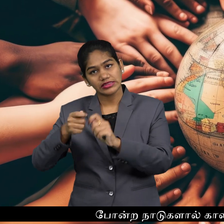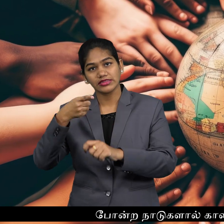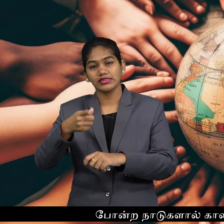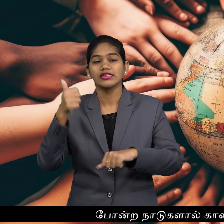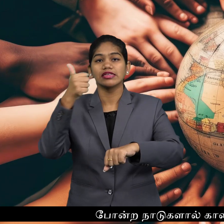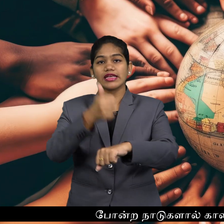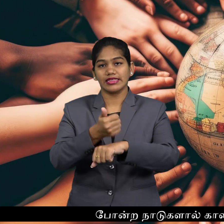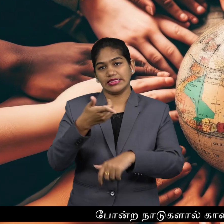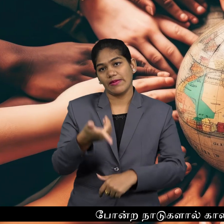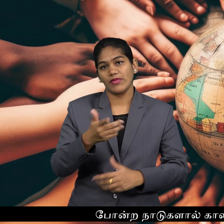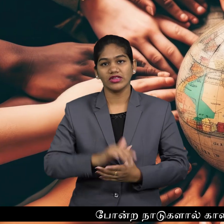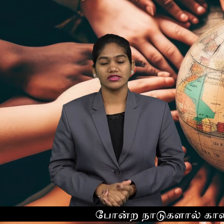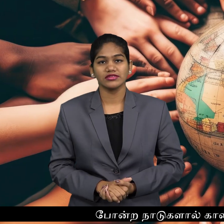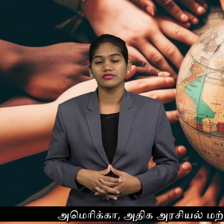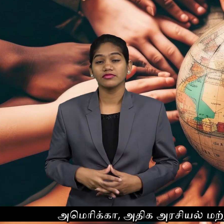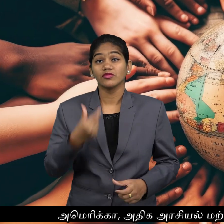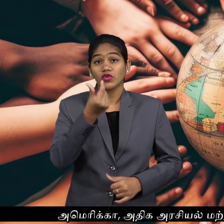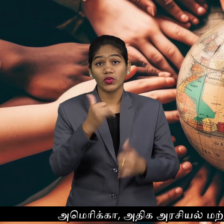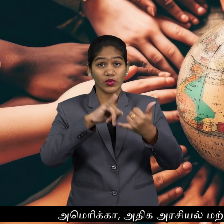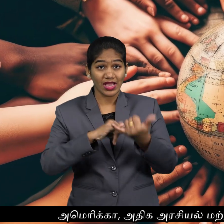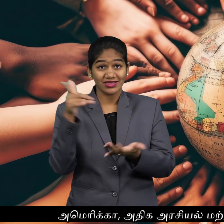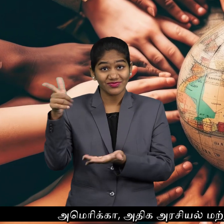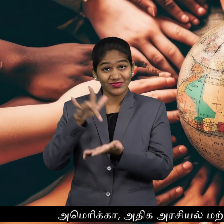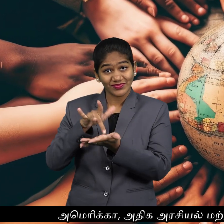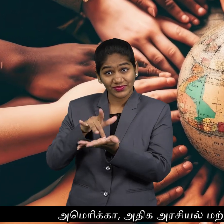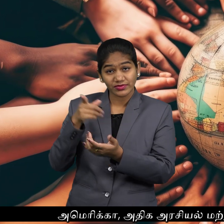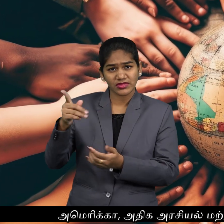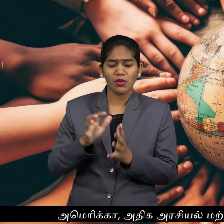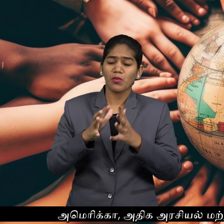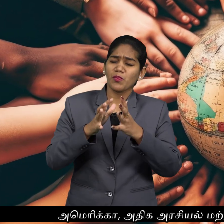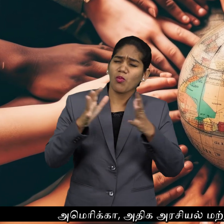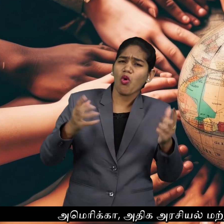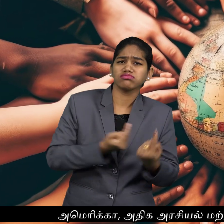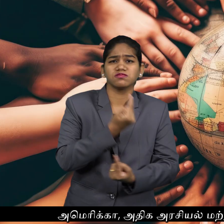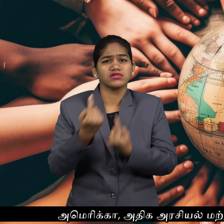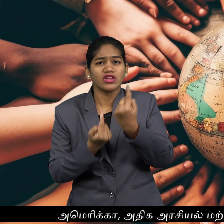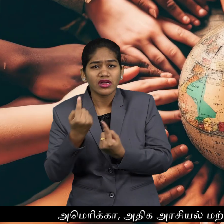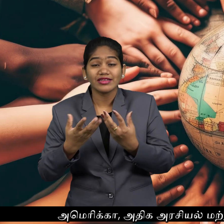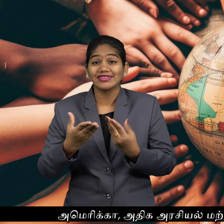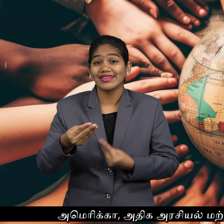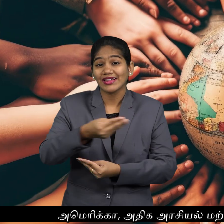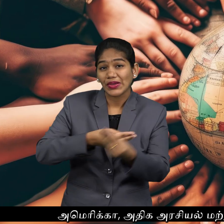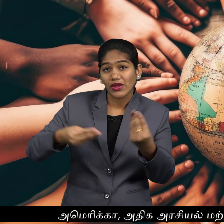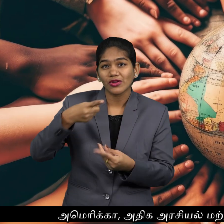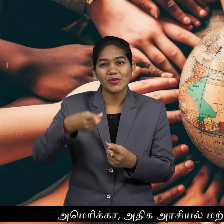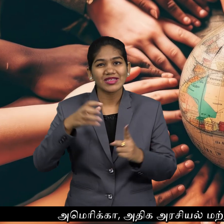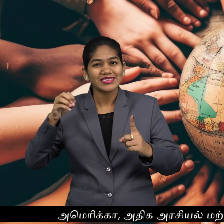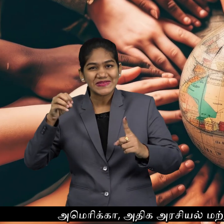அமெரிக்கா அதிக அரசியல் மற்றும் பொருளாதார